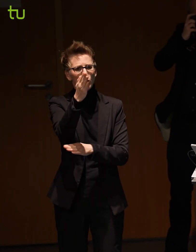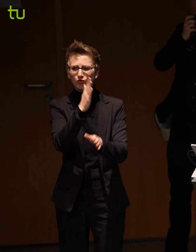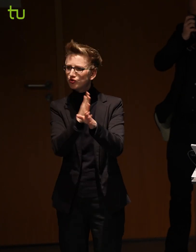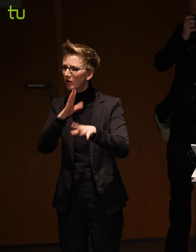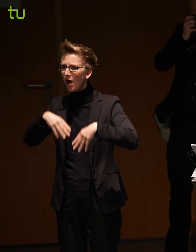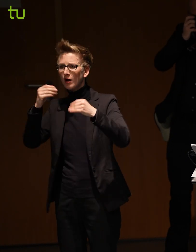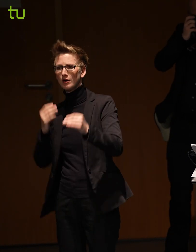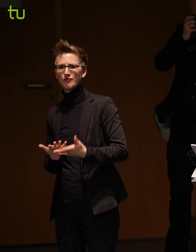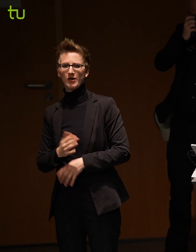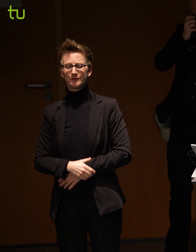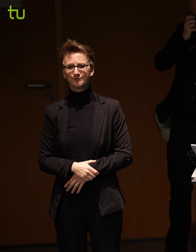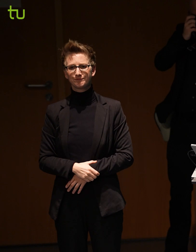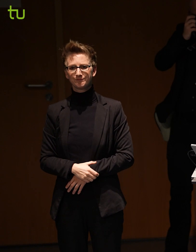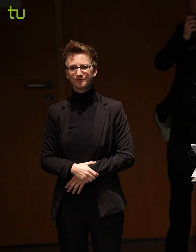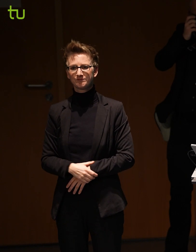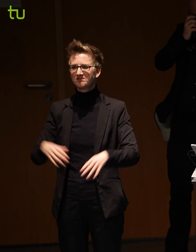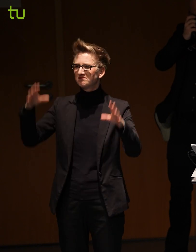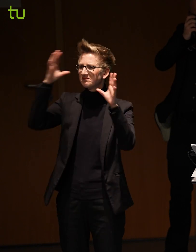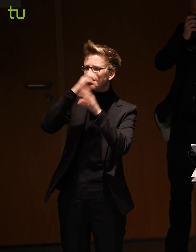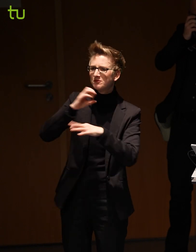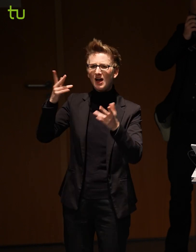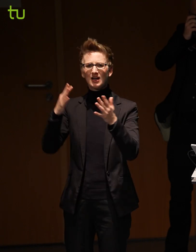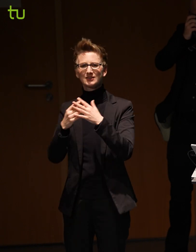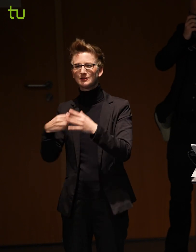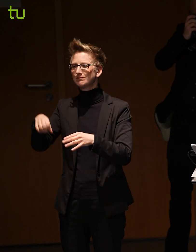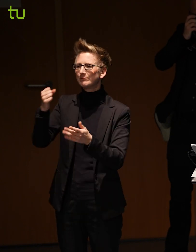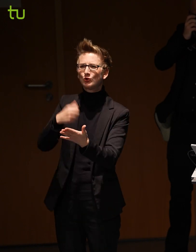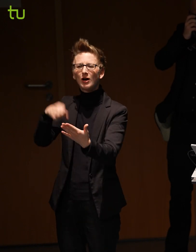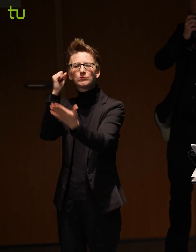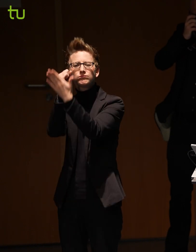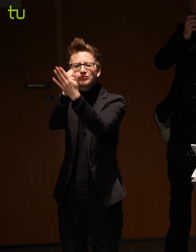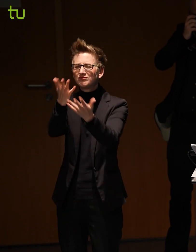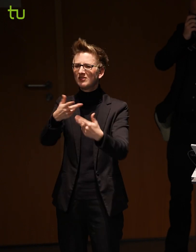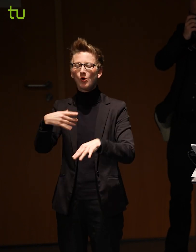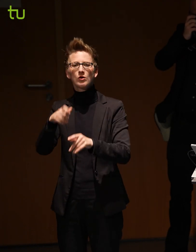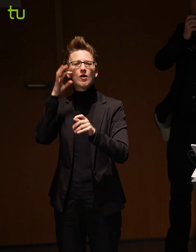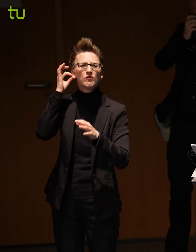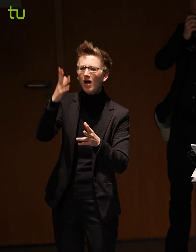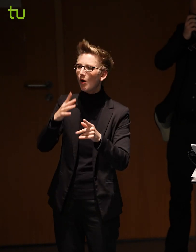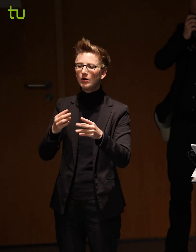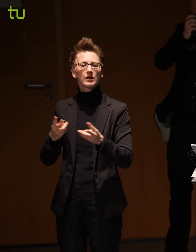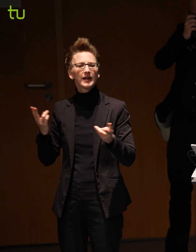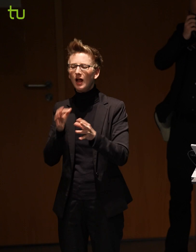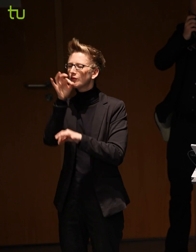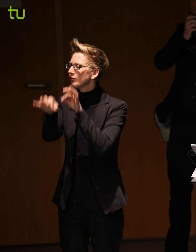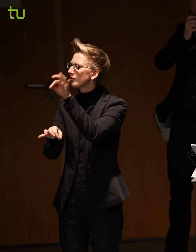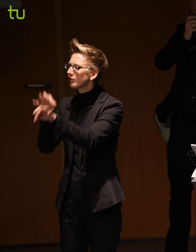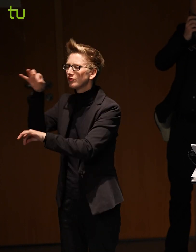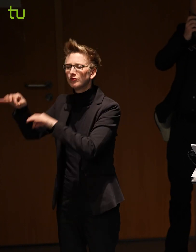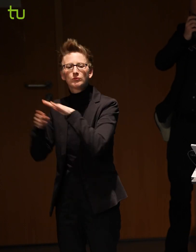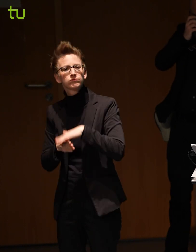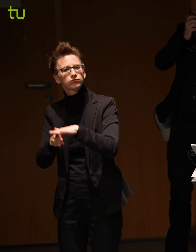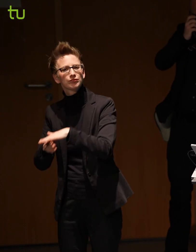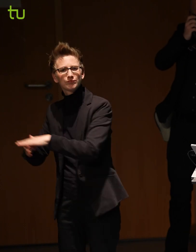Schwarzen, Deklassierten, Marginalisierten und Frauen gibt er eine Stimme und verweist damit